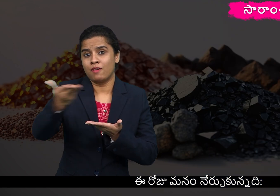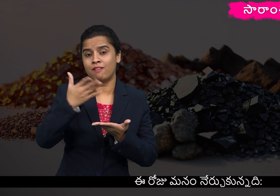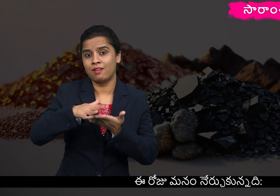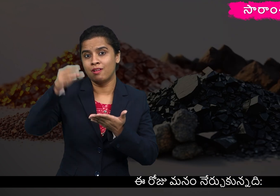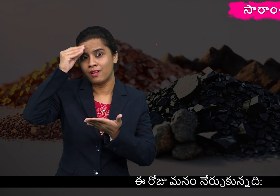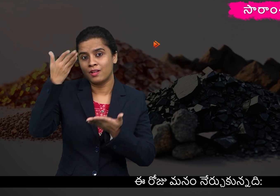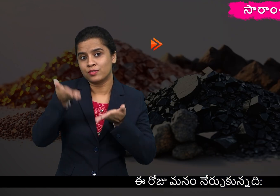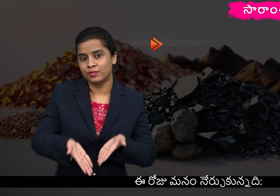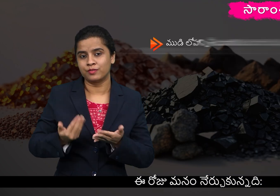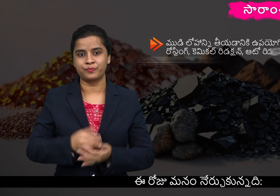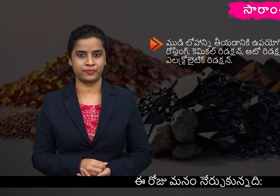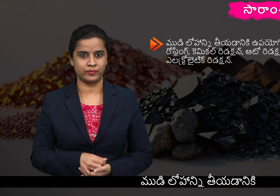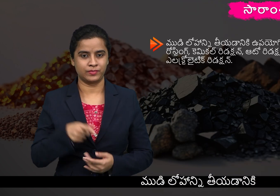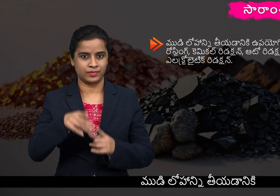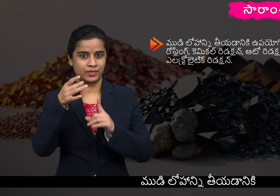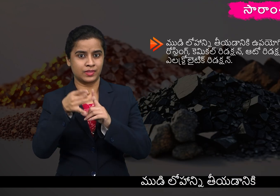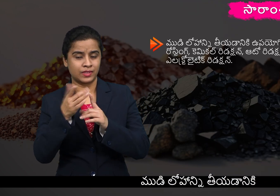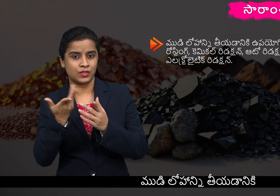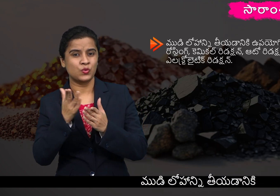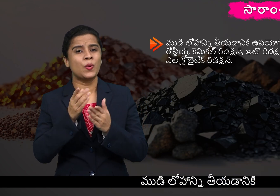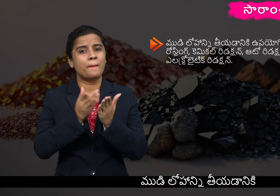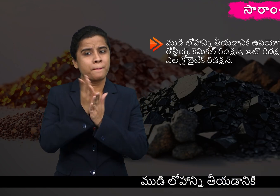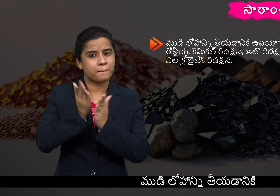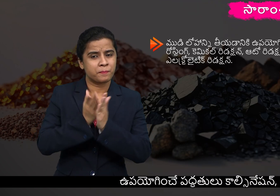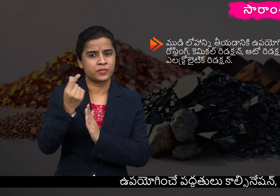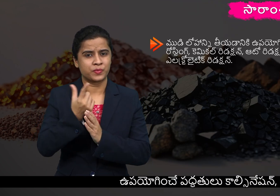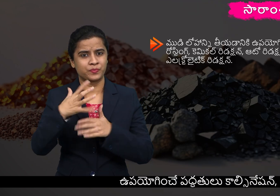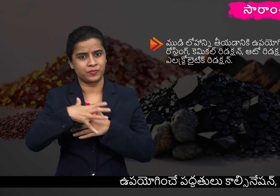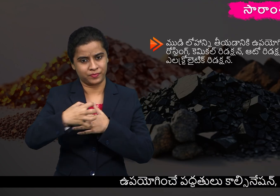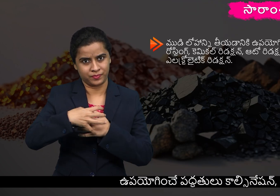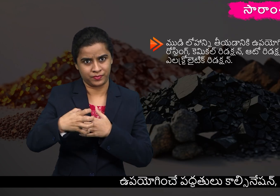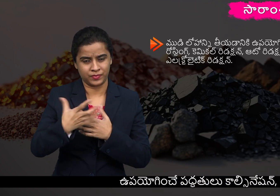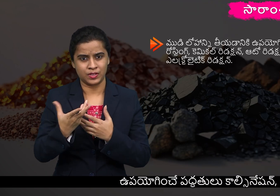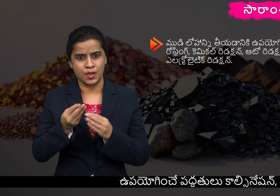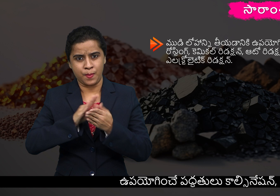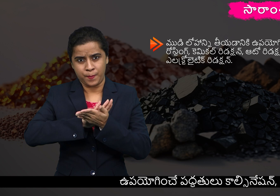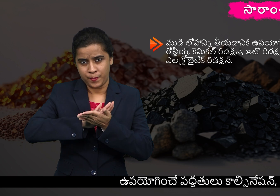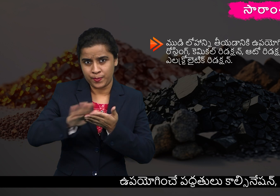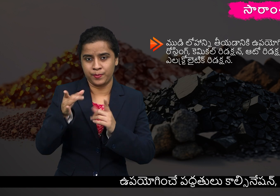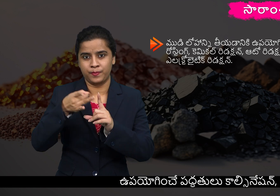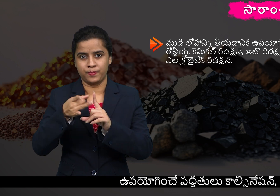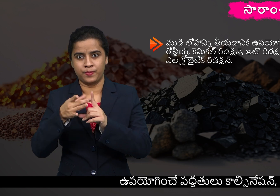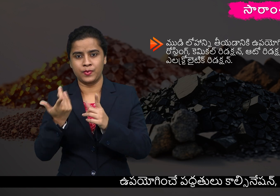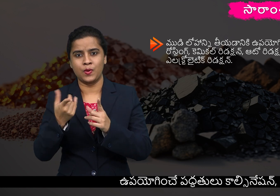ఈరోజు మనం నేర్చుకున్నది ముడి లోహాన్ని తీయడానికి ఉపయోగించే పద్ధతులు: